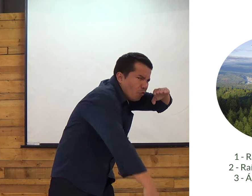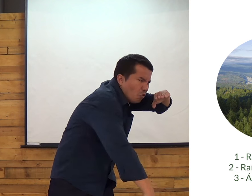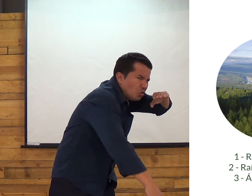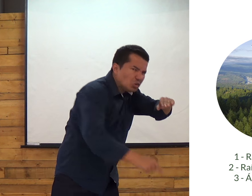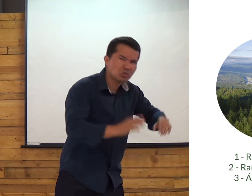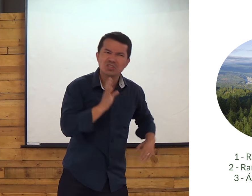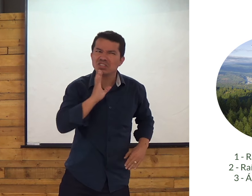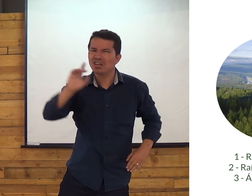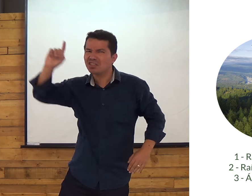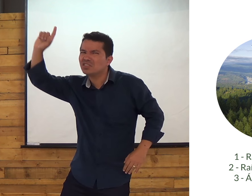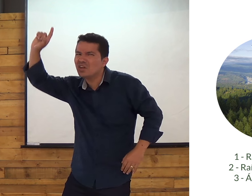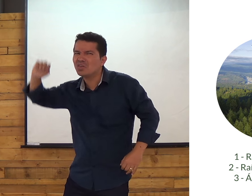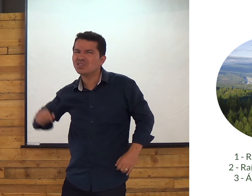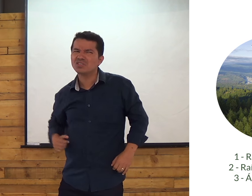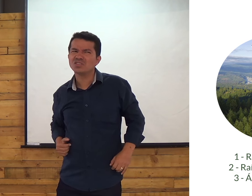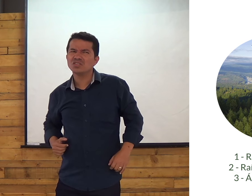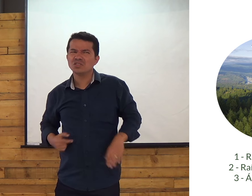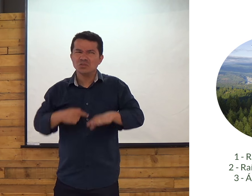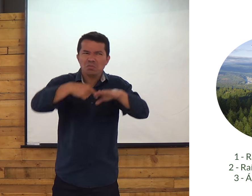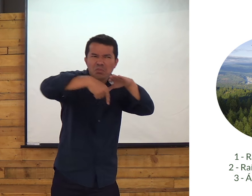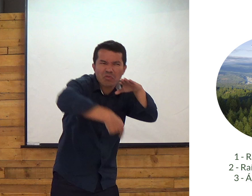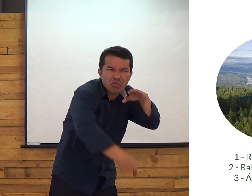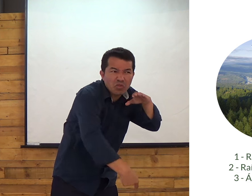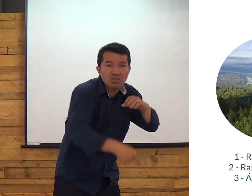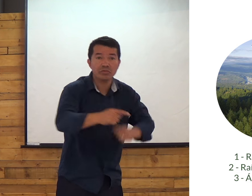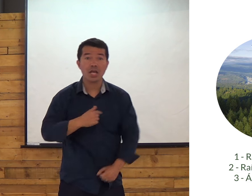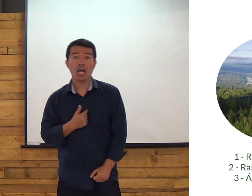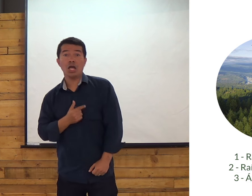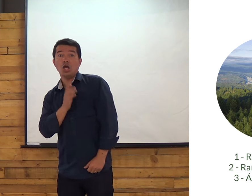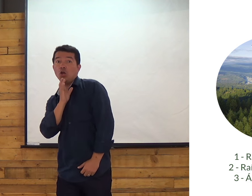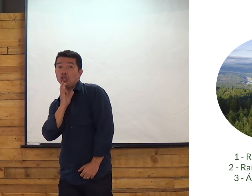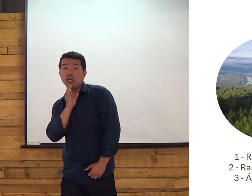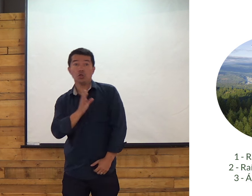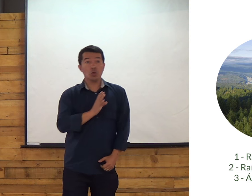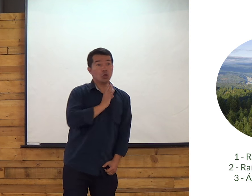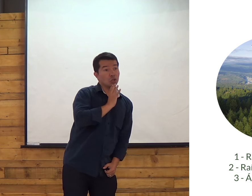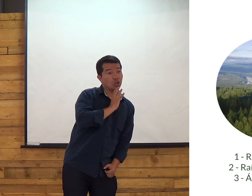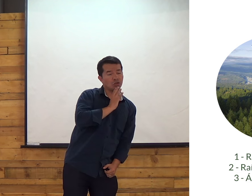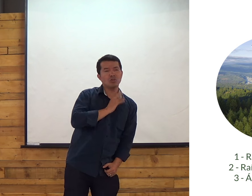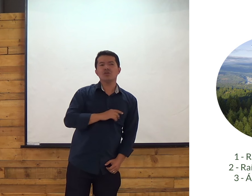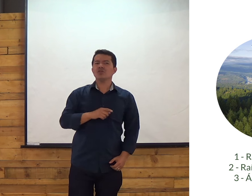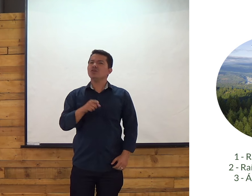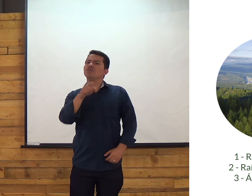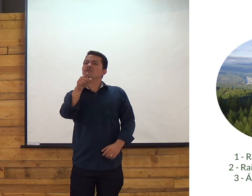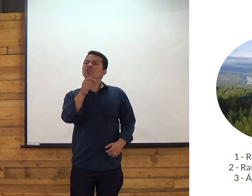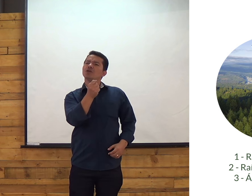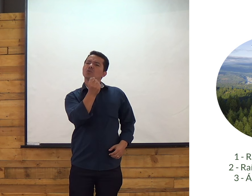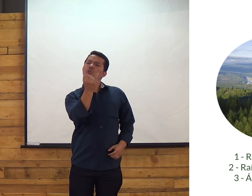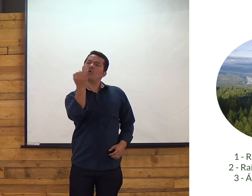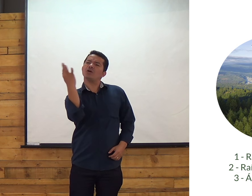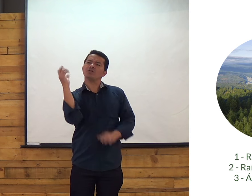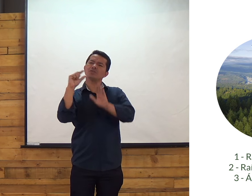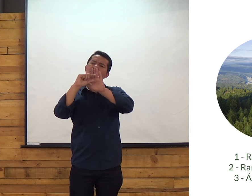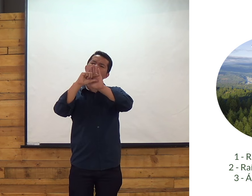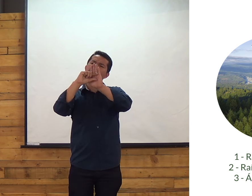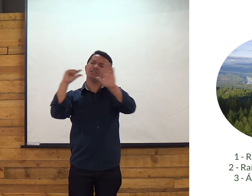Você já tem profundidade em conhecer a Deus? Você pensa, ah, sim, eu conheço